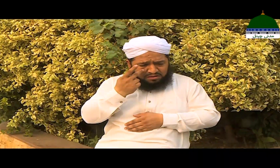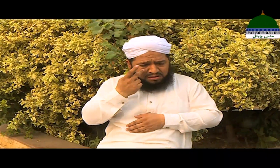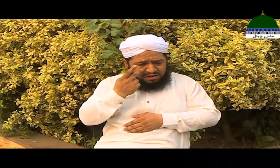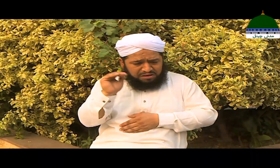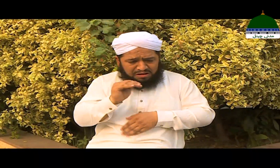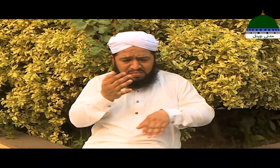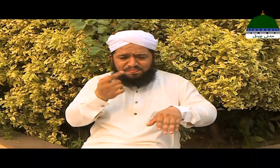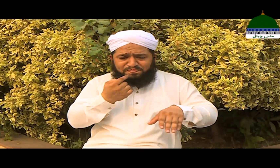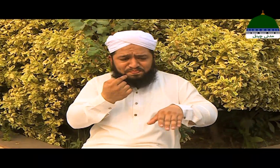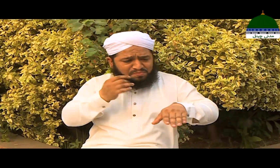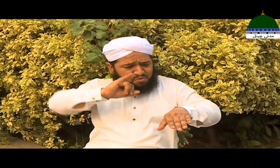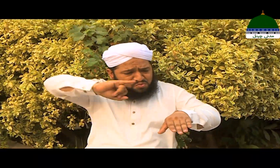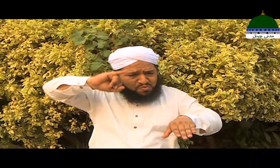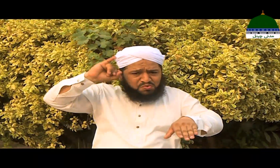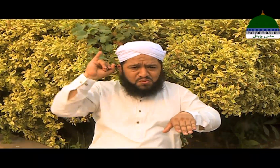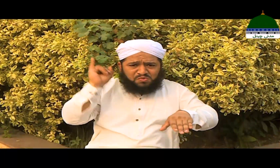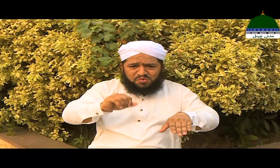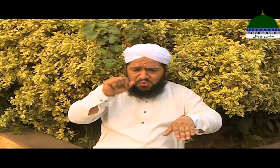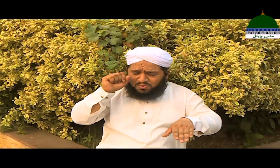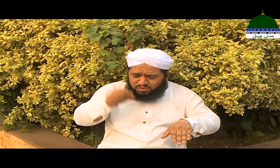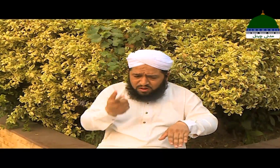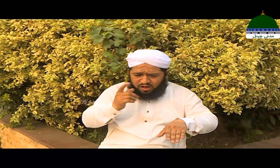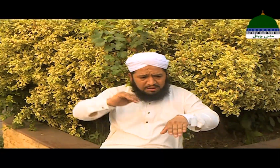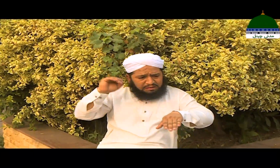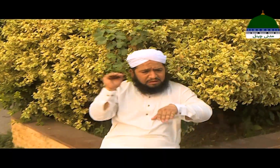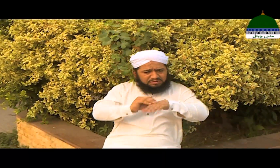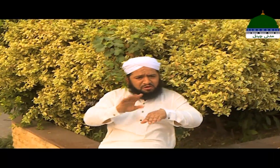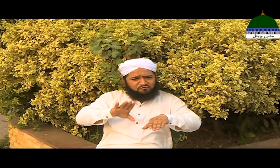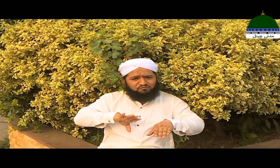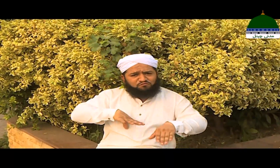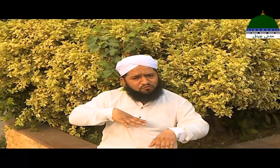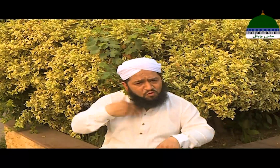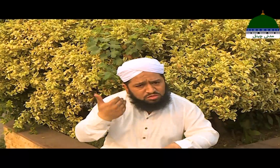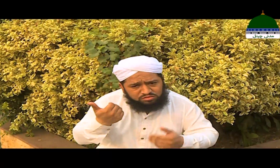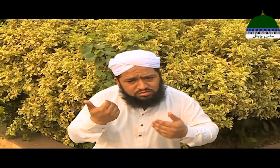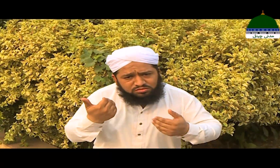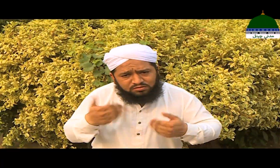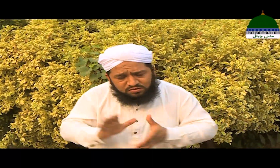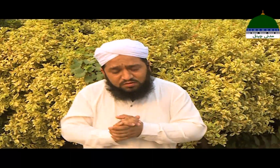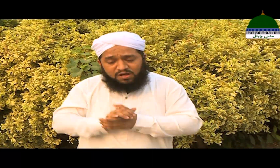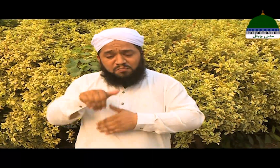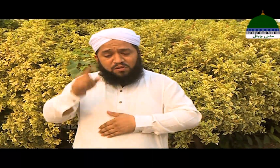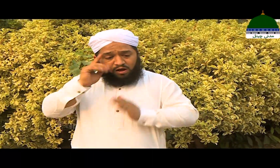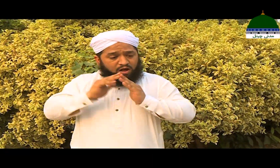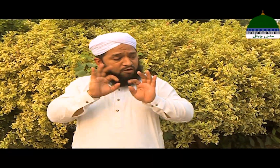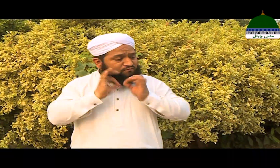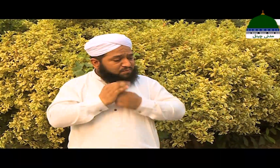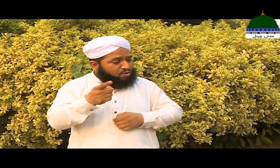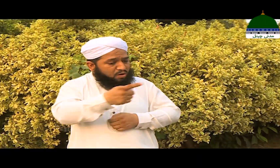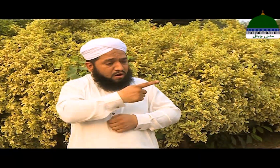زہر بہت خطرناک ہے، یہ جسے ڈس لیتا ہے اس کی موت واقع ہو جاتی ہے۔ اب میں اپنے گھر والوں کے بارے میں اس سے مطمئن نہیں ہو